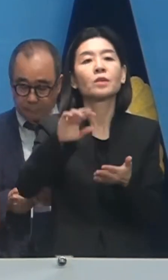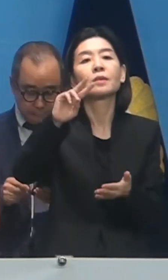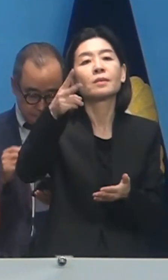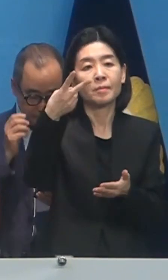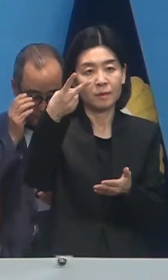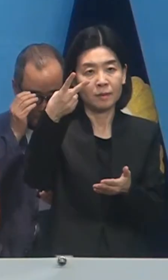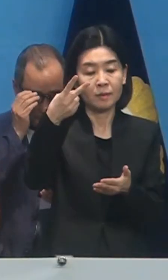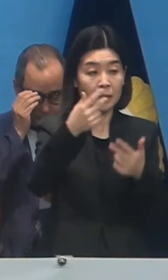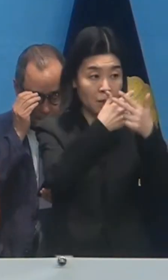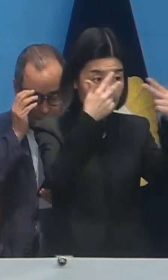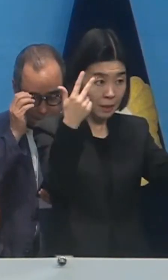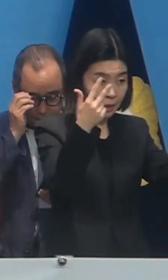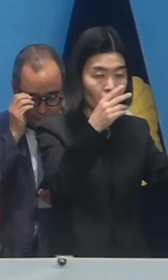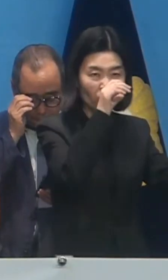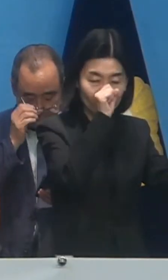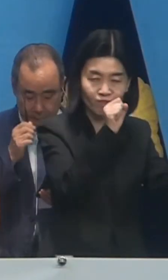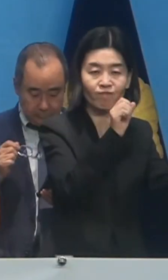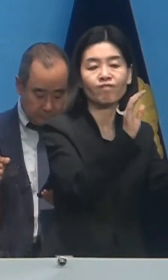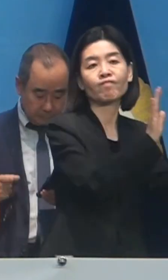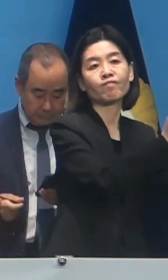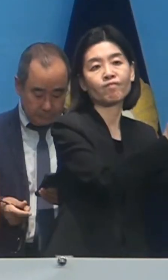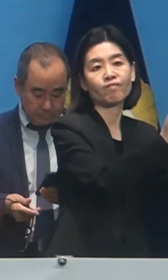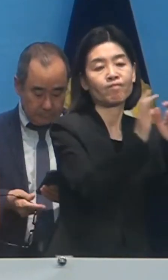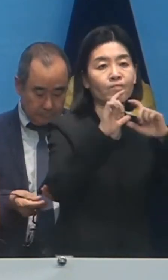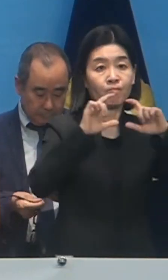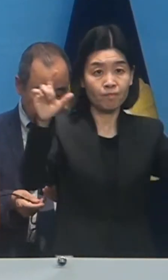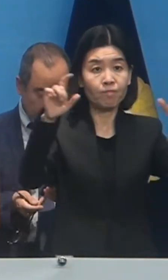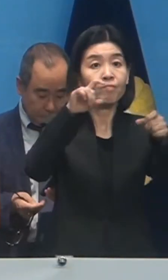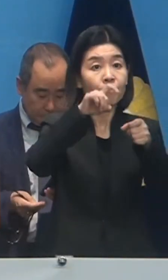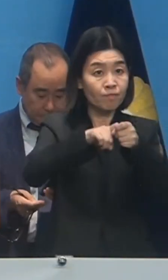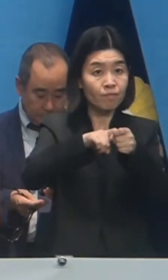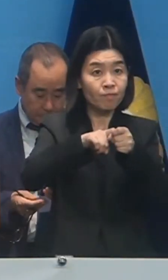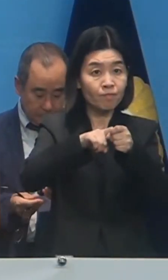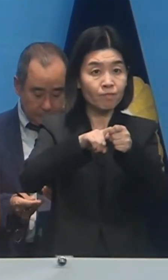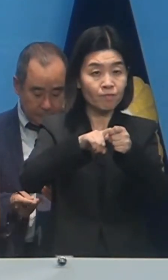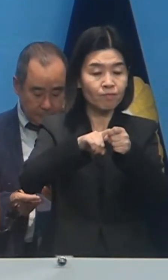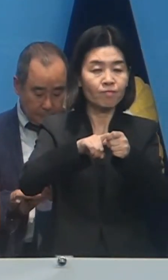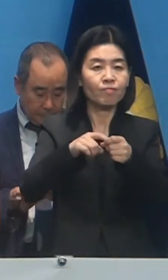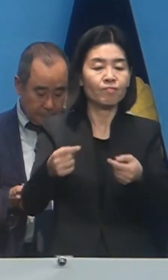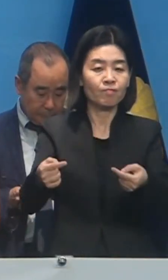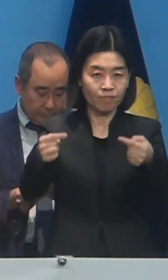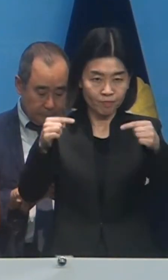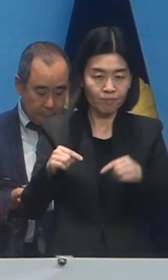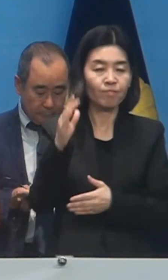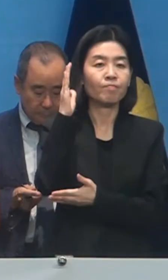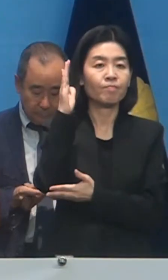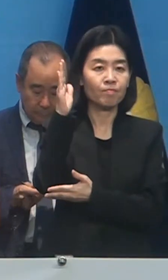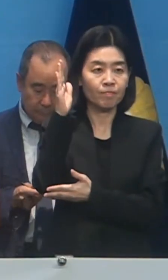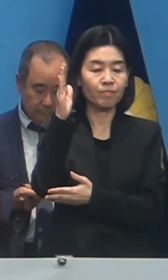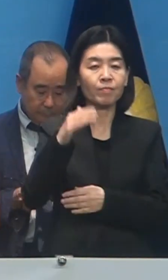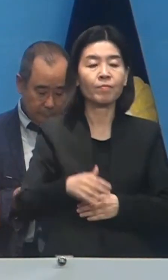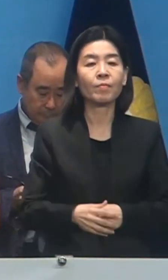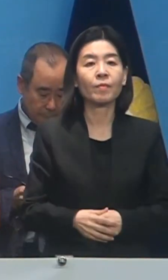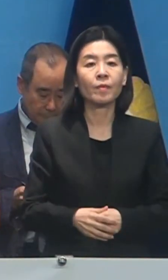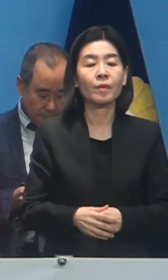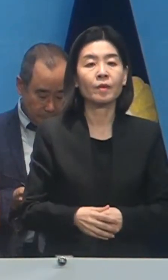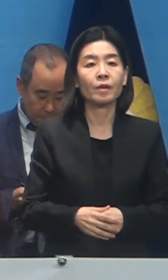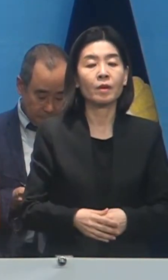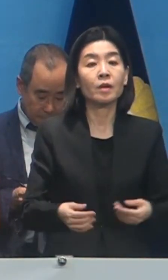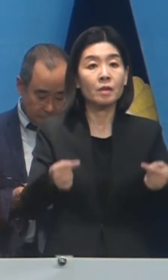후보 지지 선언을 위해서 기자회견을 하게 되었습니다. 오늘 기자회견에